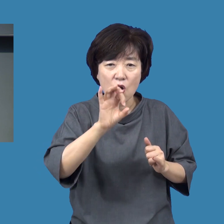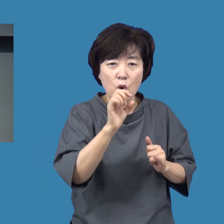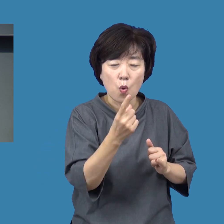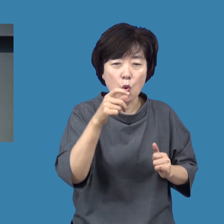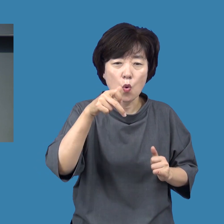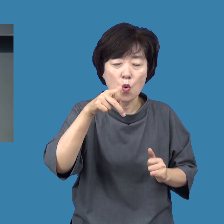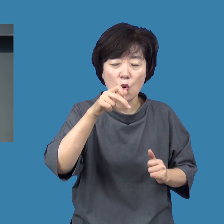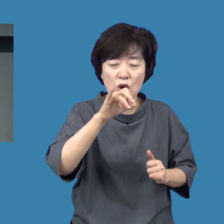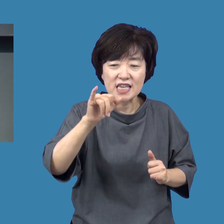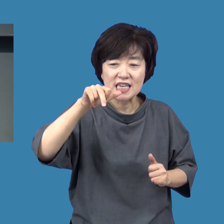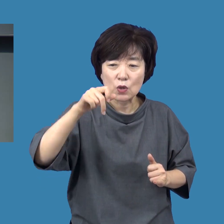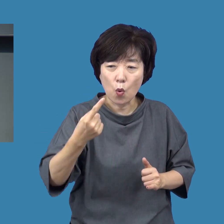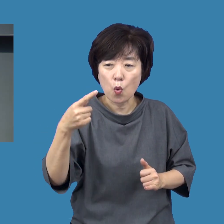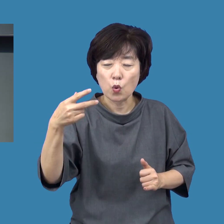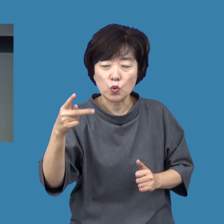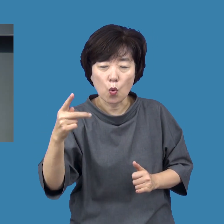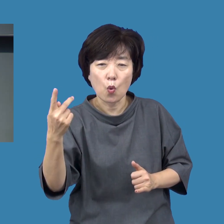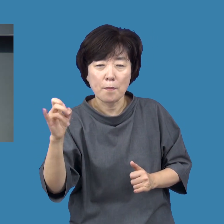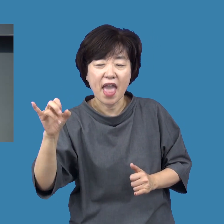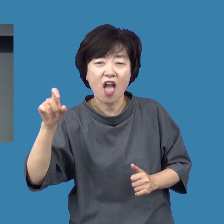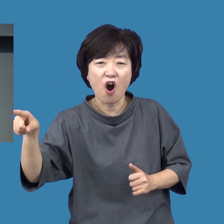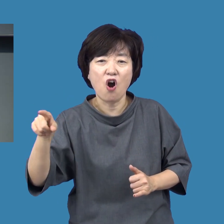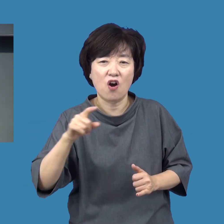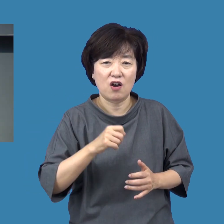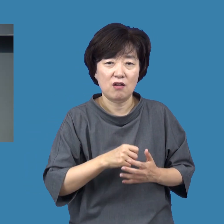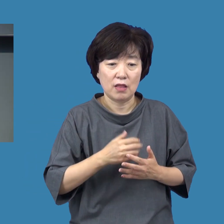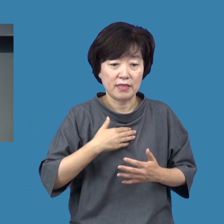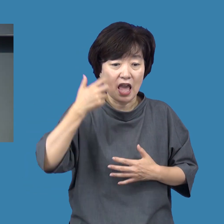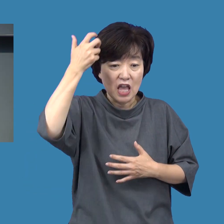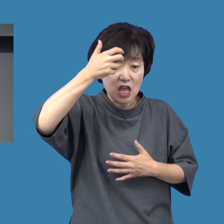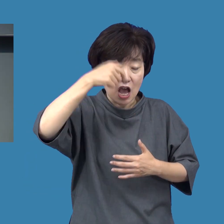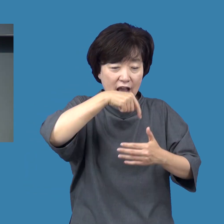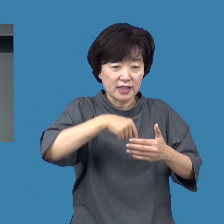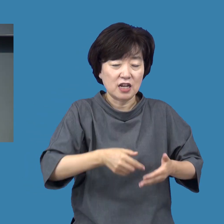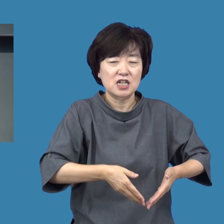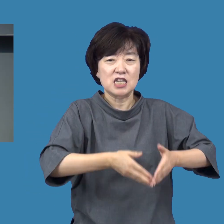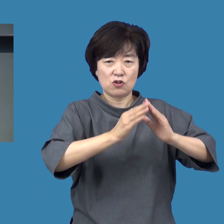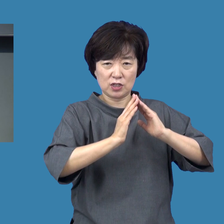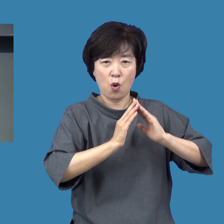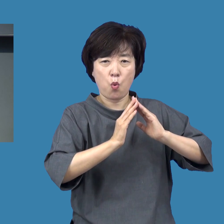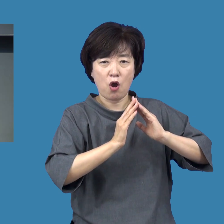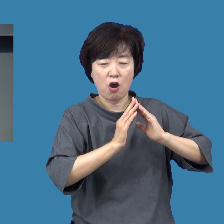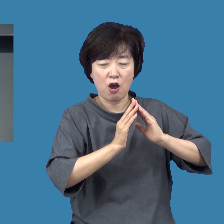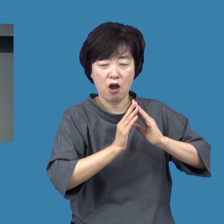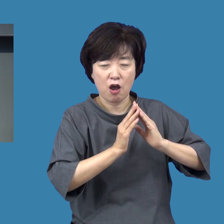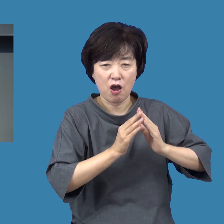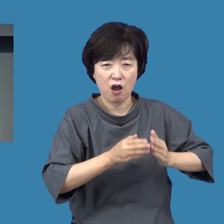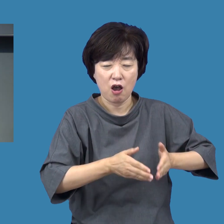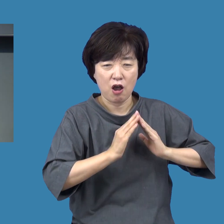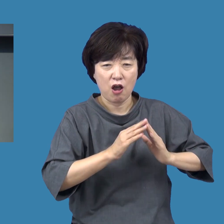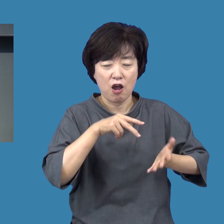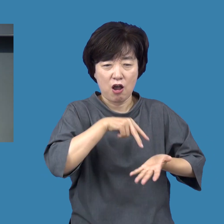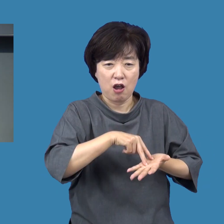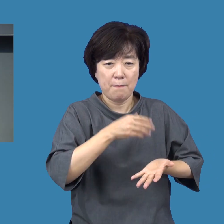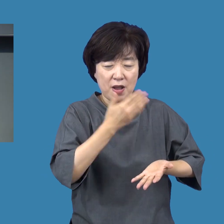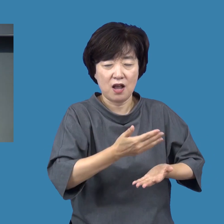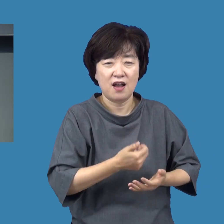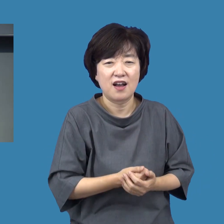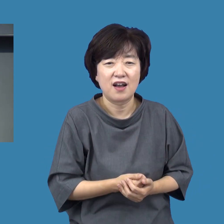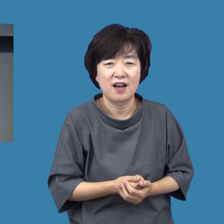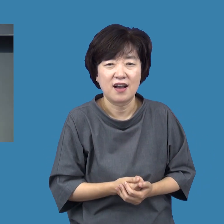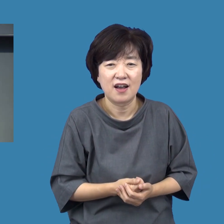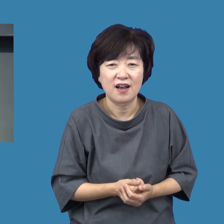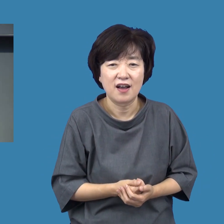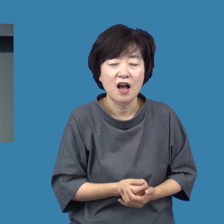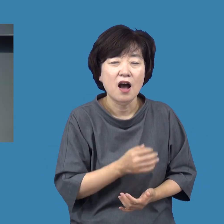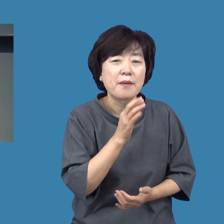있단 말이야. 내 안에 있는 영들을 이렇게 세운다는 거야. 아멘. 그래서 방언으로